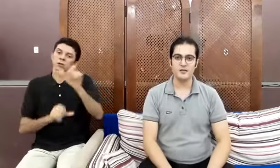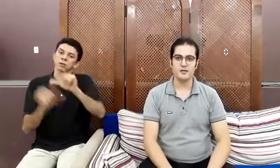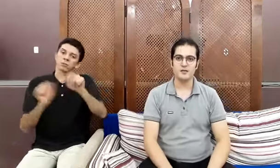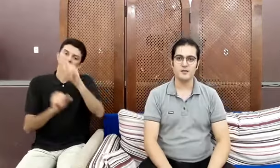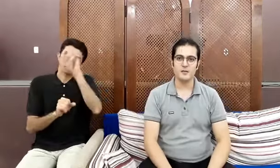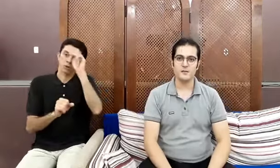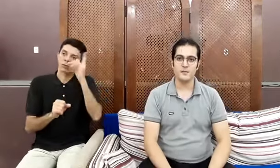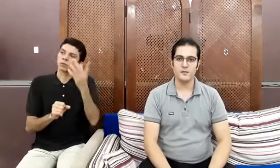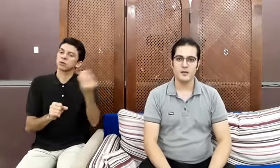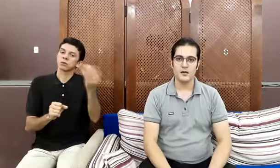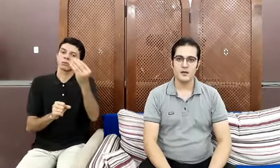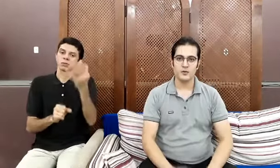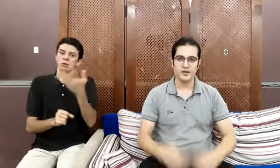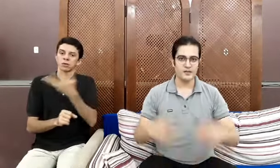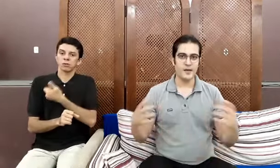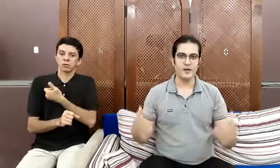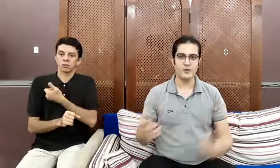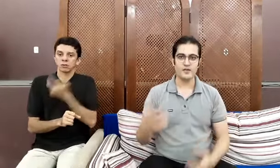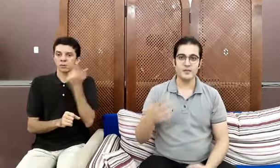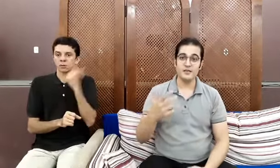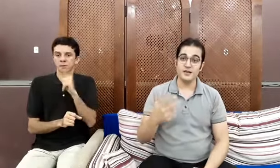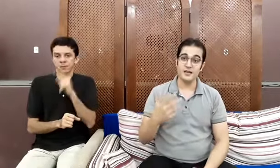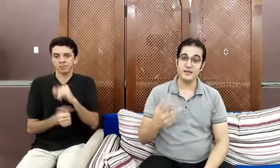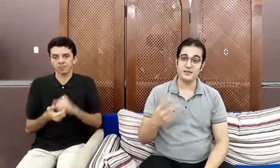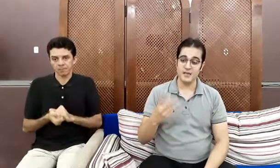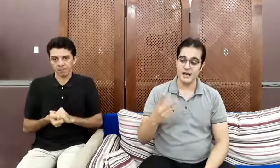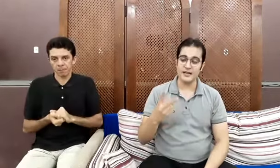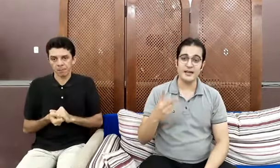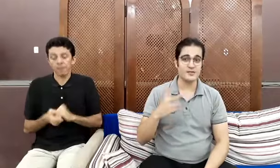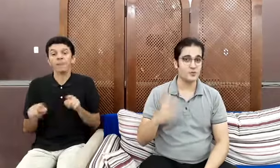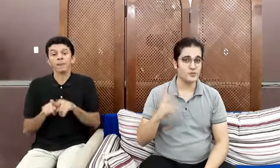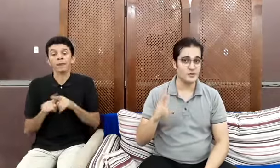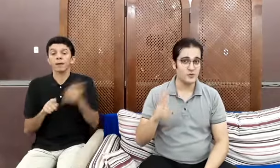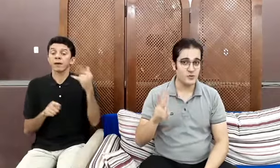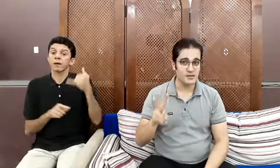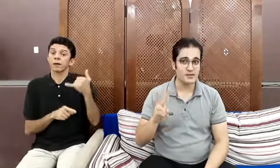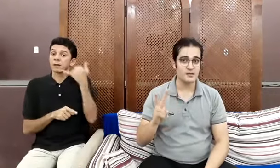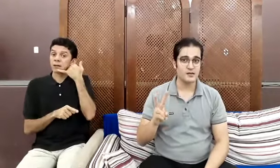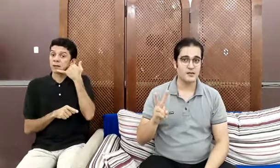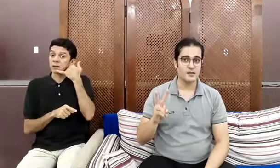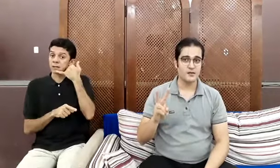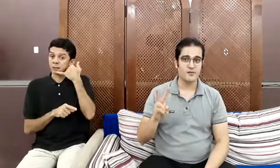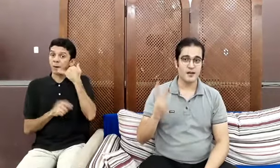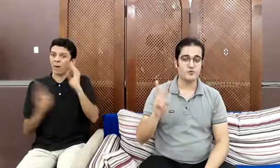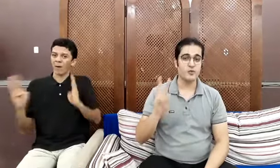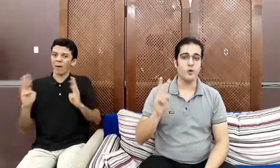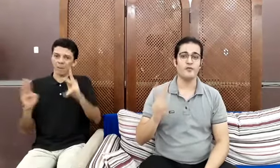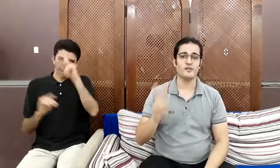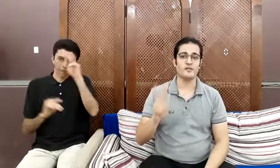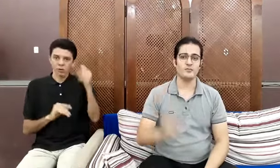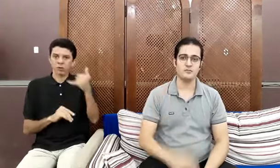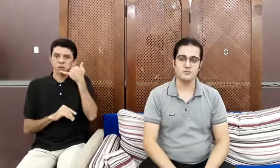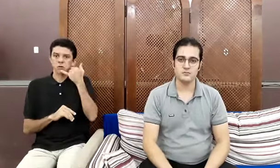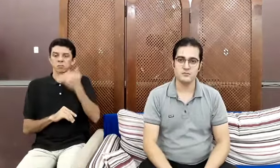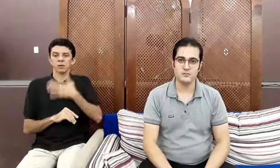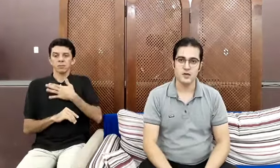gente. Durante esse período eu recebi já ligação de 2 pessoas falando sobre